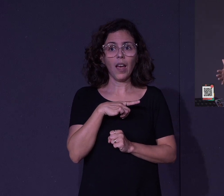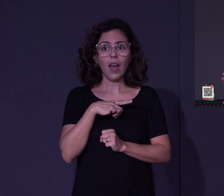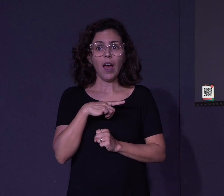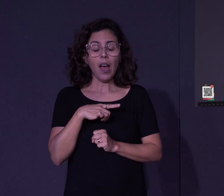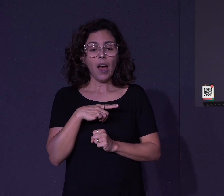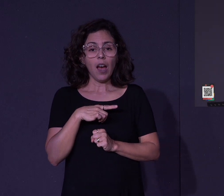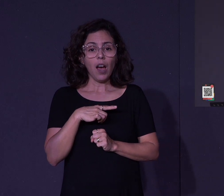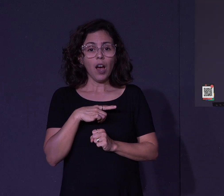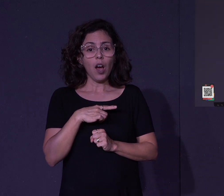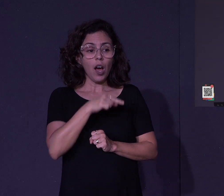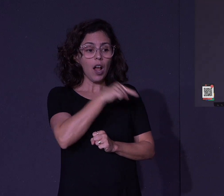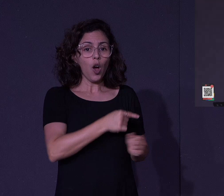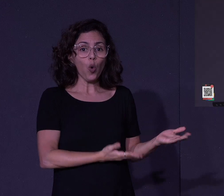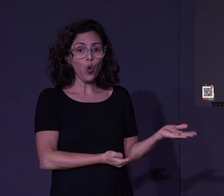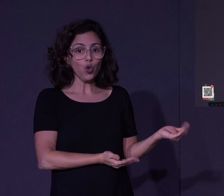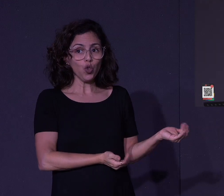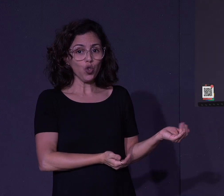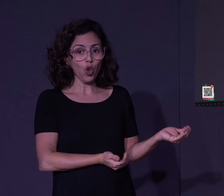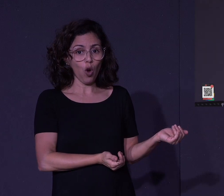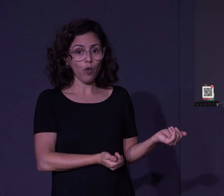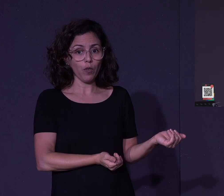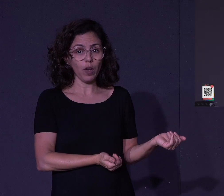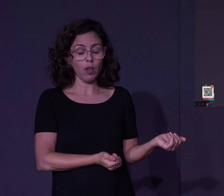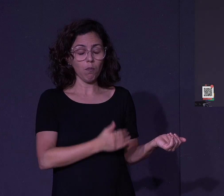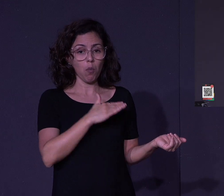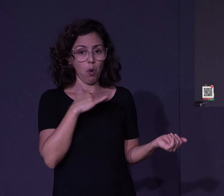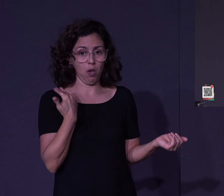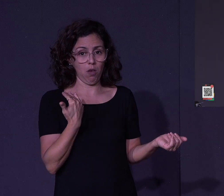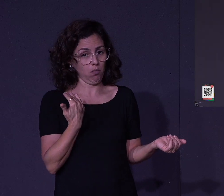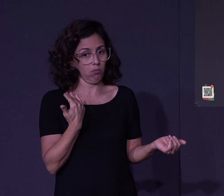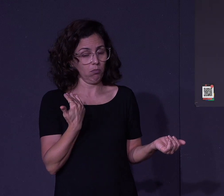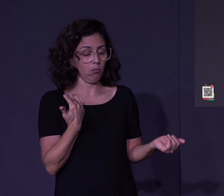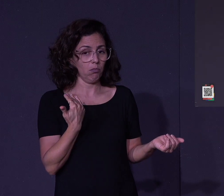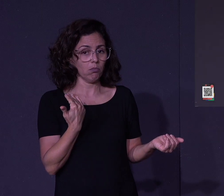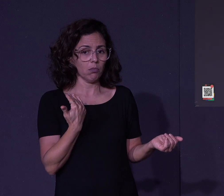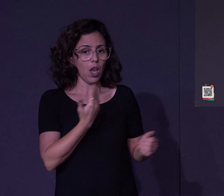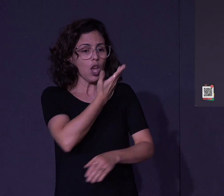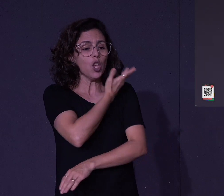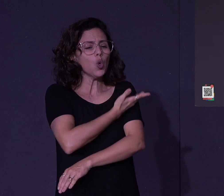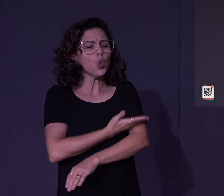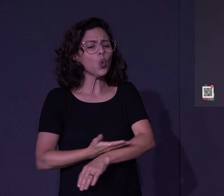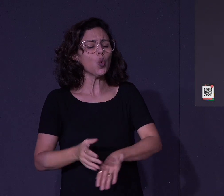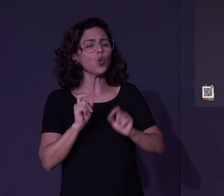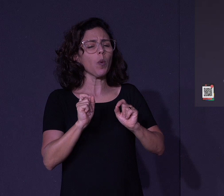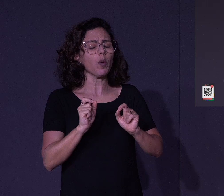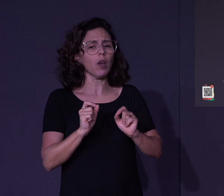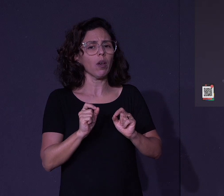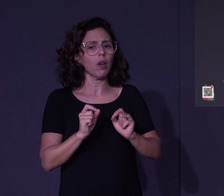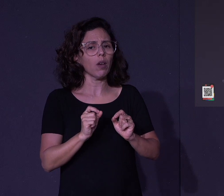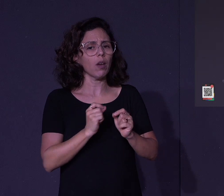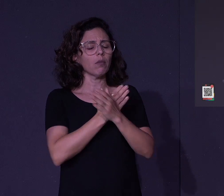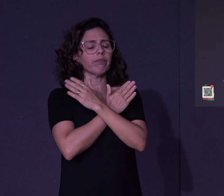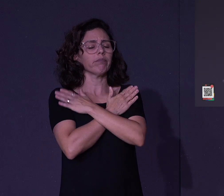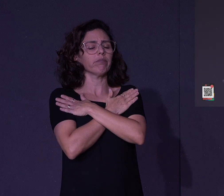seria enterrado naquele mesmo dia. Então Jesus, dentro do cronograma divino, precisava